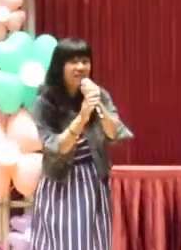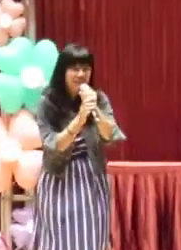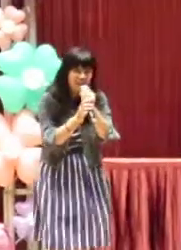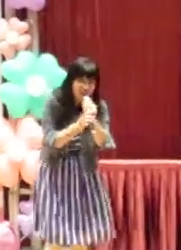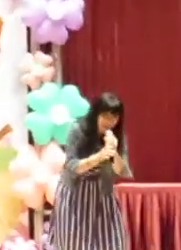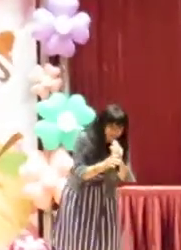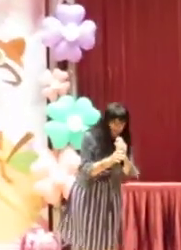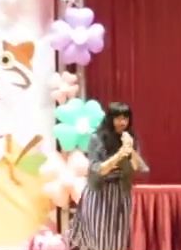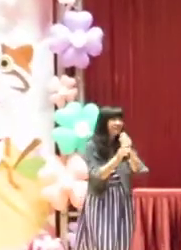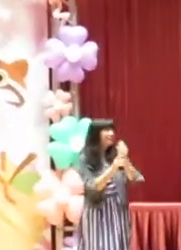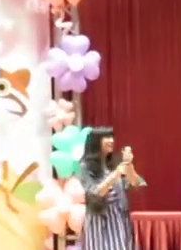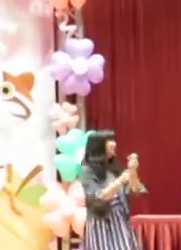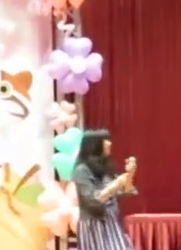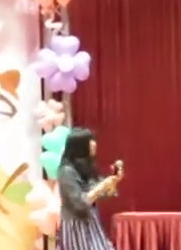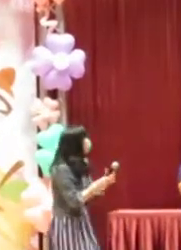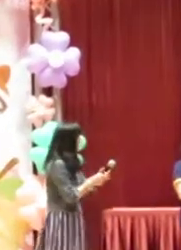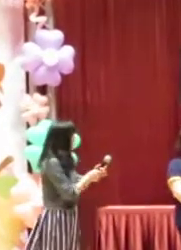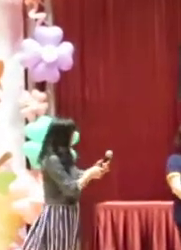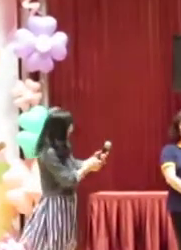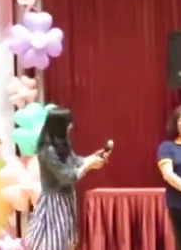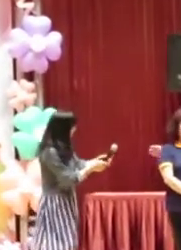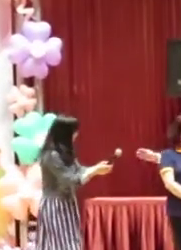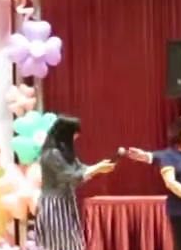声，好，谢谢。